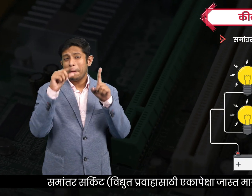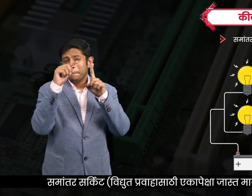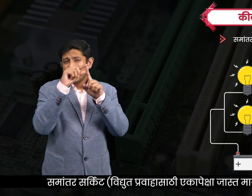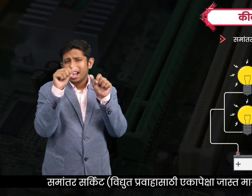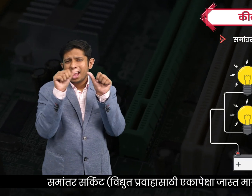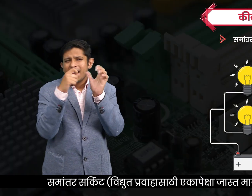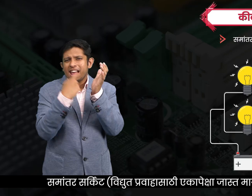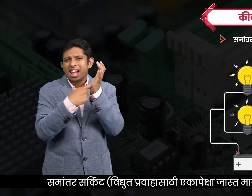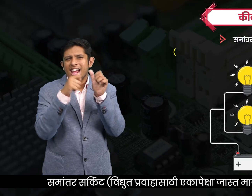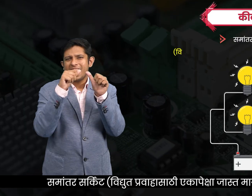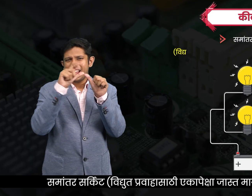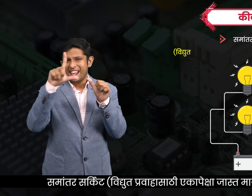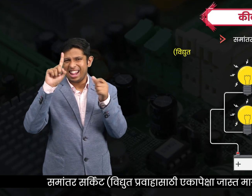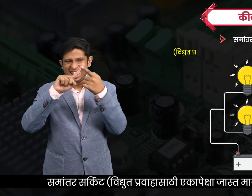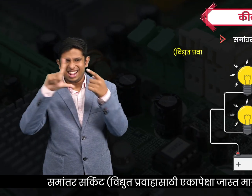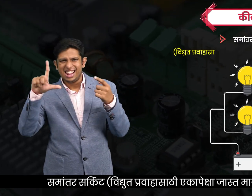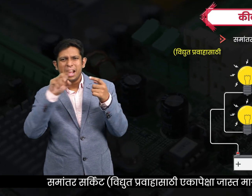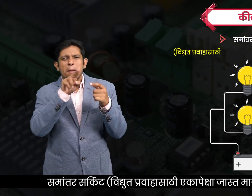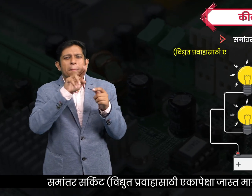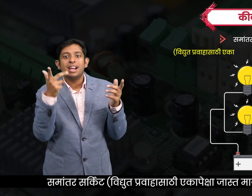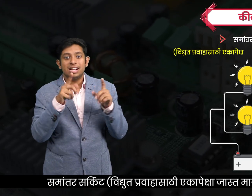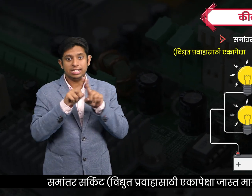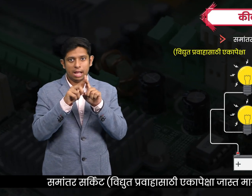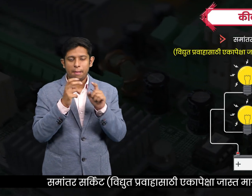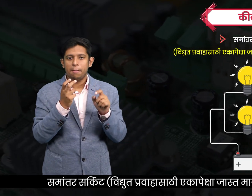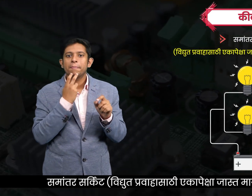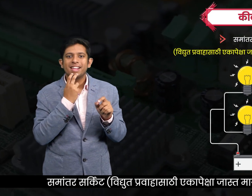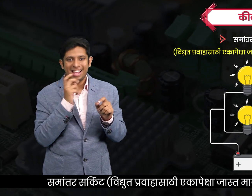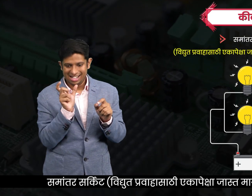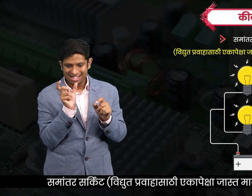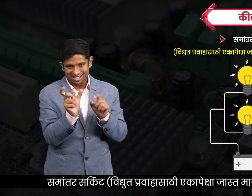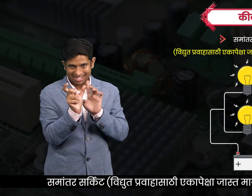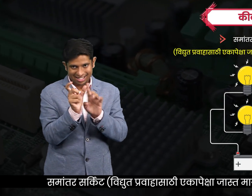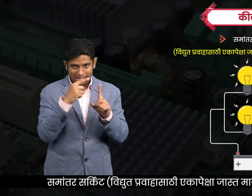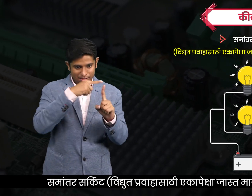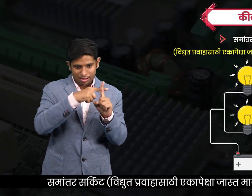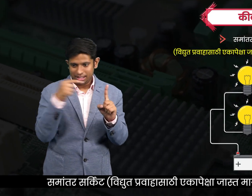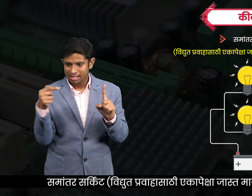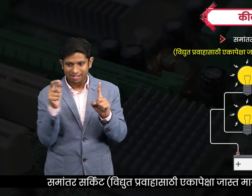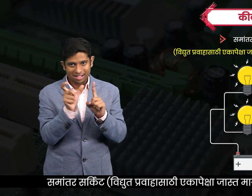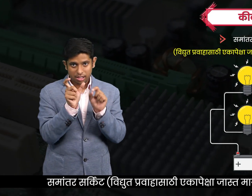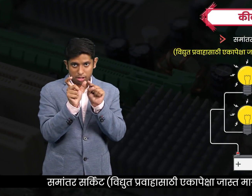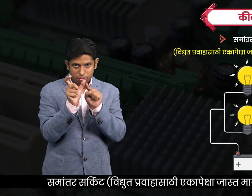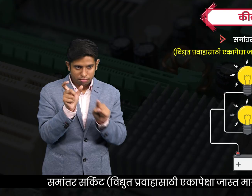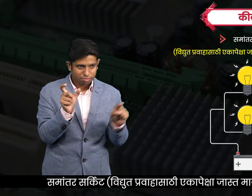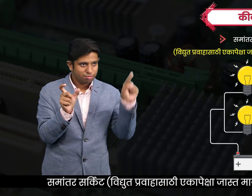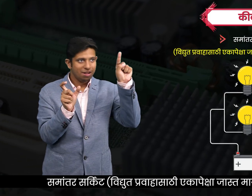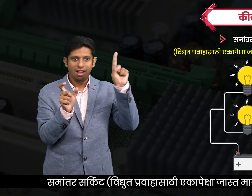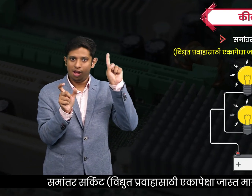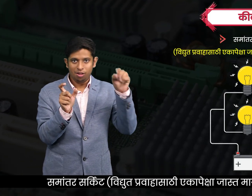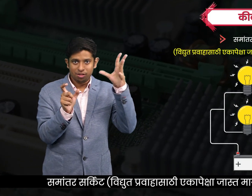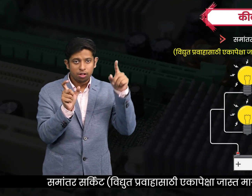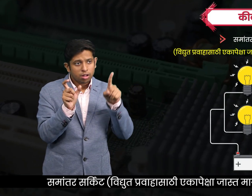समांतर सर्किट म्हणजे विद्युत प्रवाहासाठी एकापेक्षा जास्त मार्ग असलेले उपकरण.